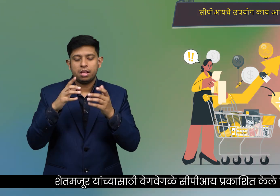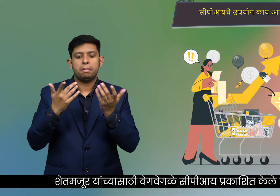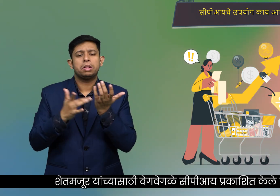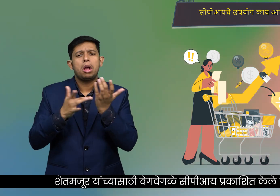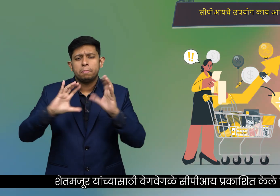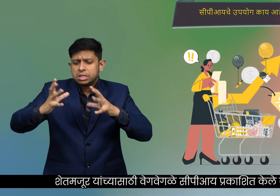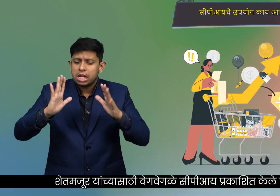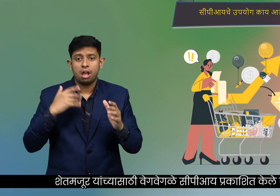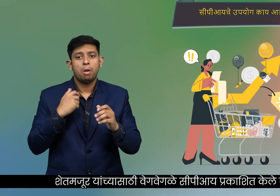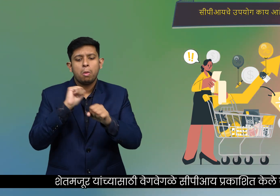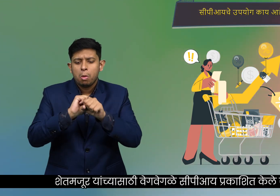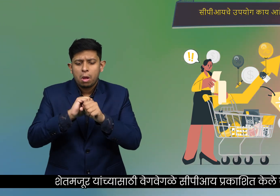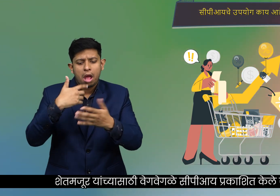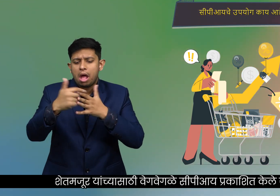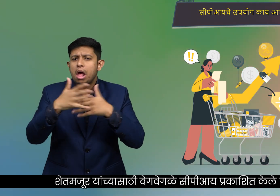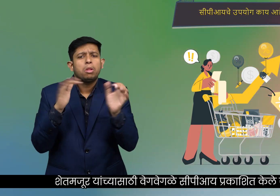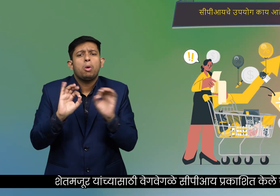CPI प्रकाशित केले जातात.